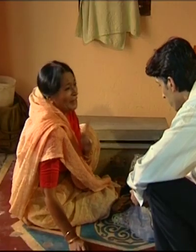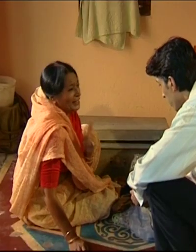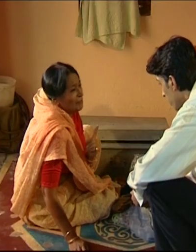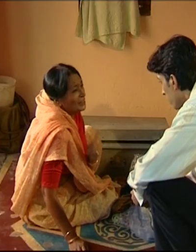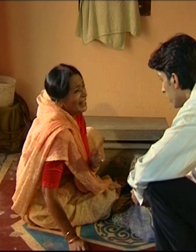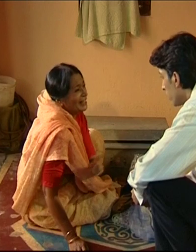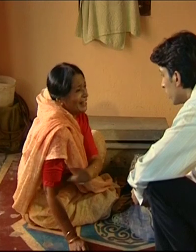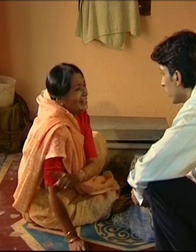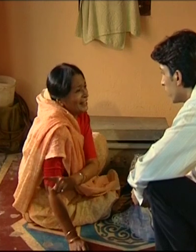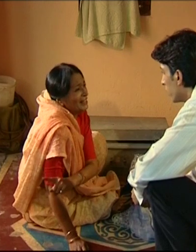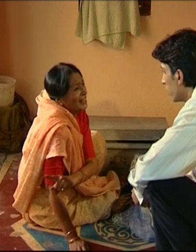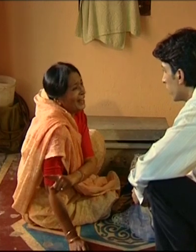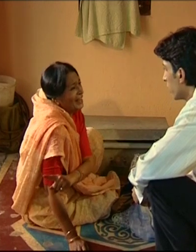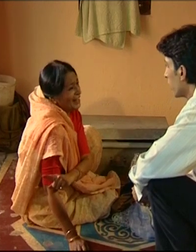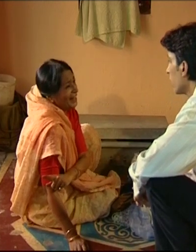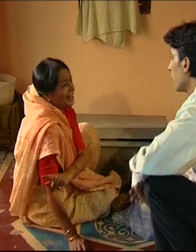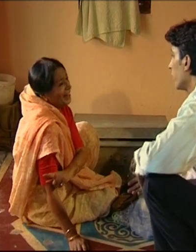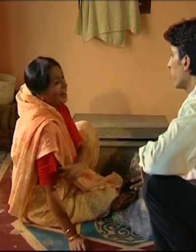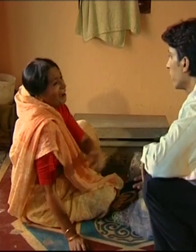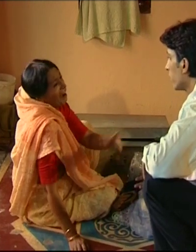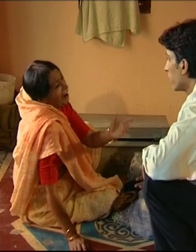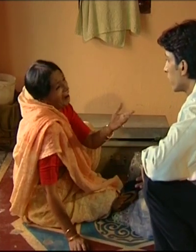बेटा मुझे ये रंग दिखा रहा है।